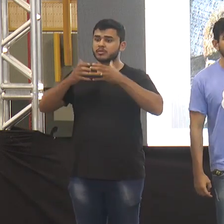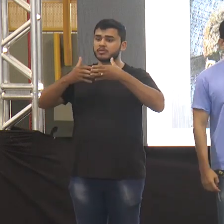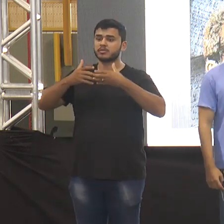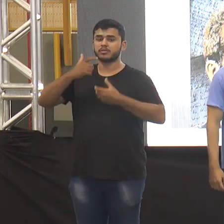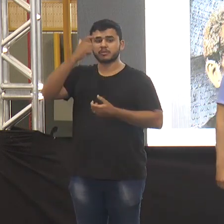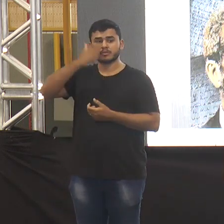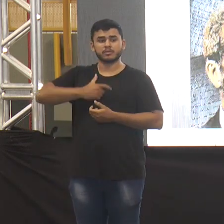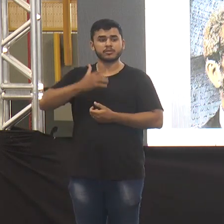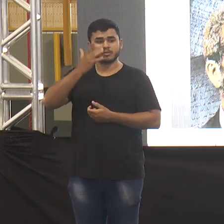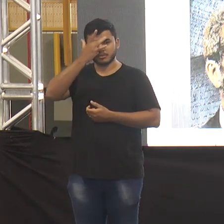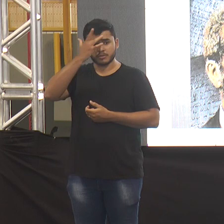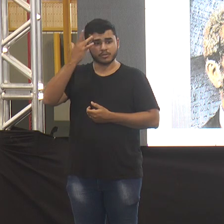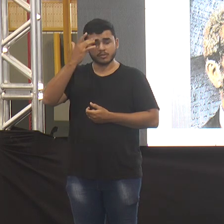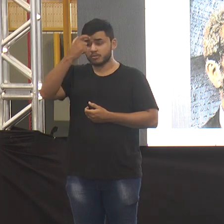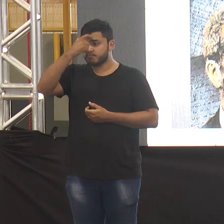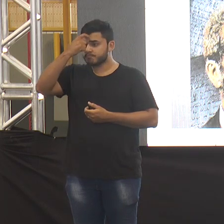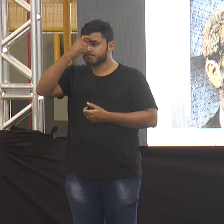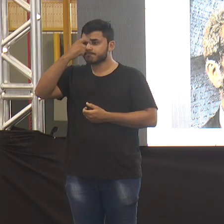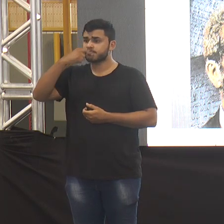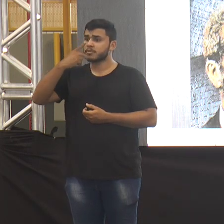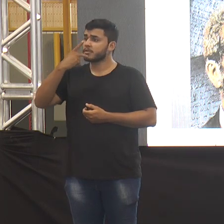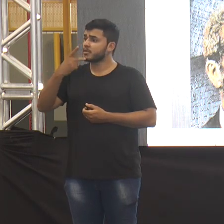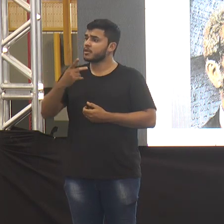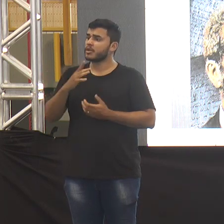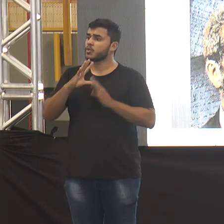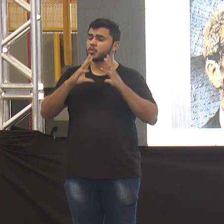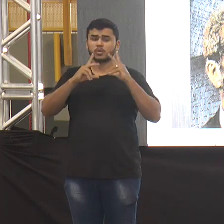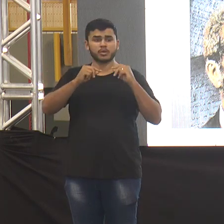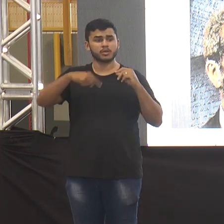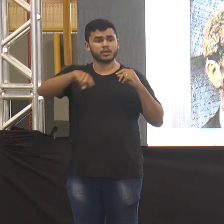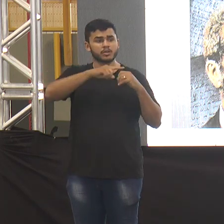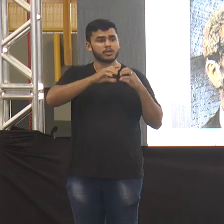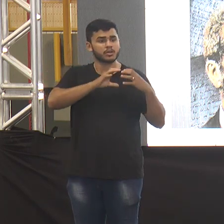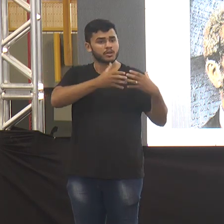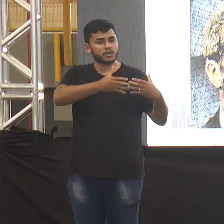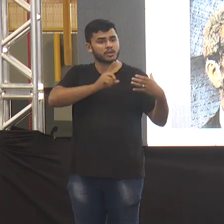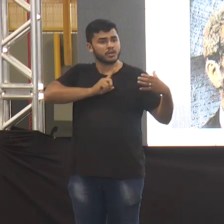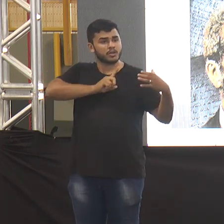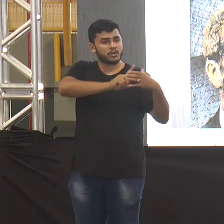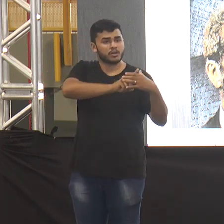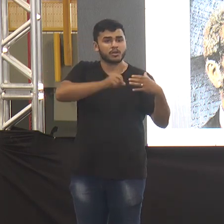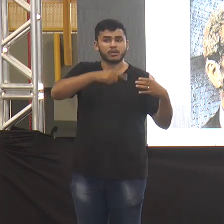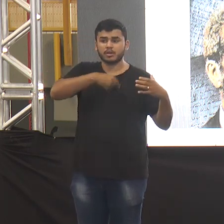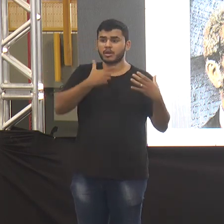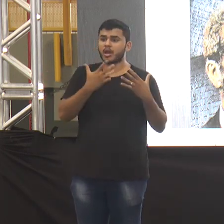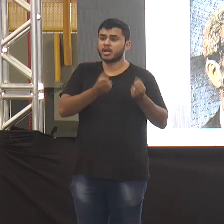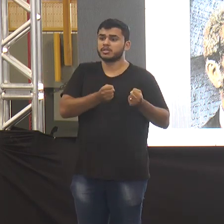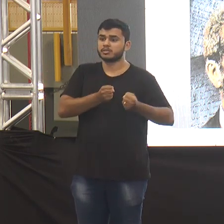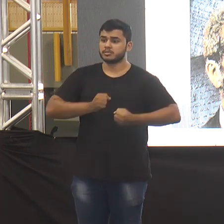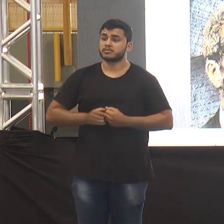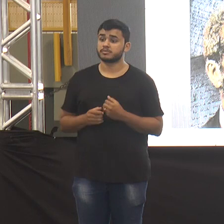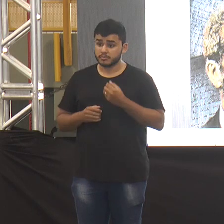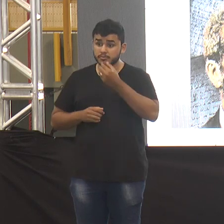quem és, se tu fores uma pessoa de personalidade fraca que acha que tem que agradar os outros para ser aceito no grupo.